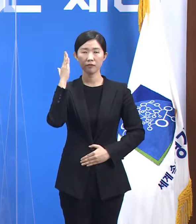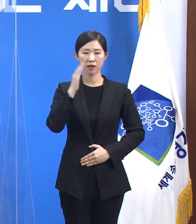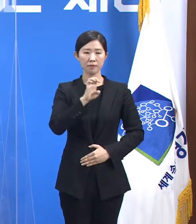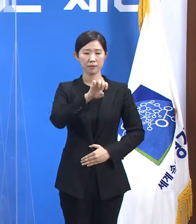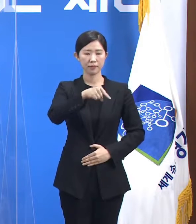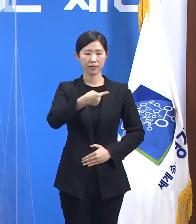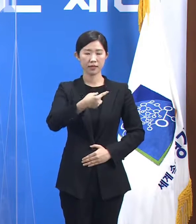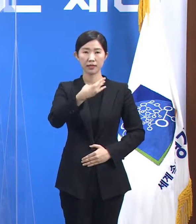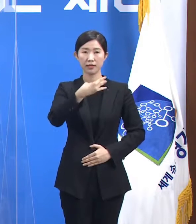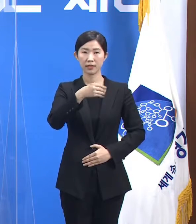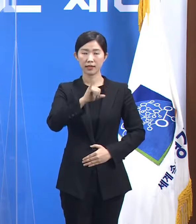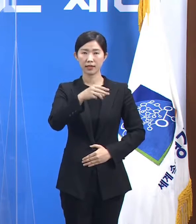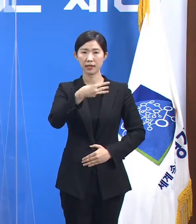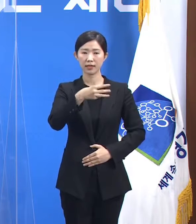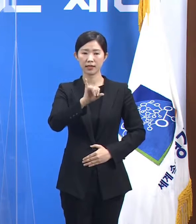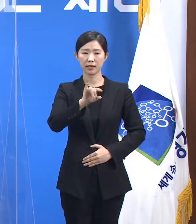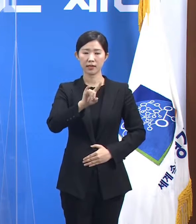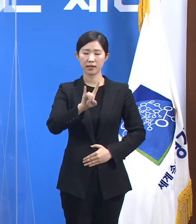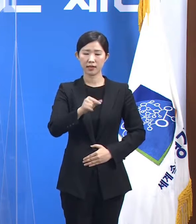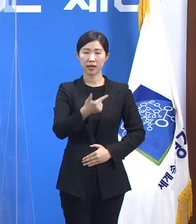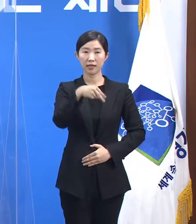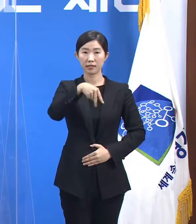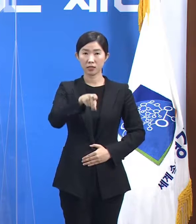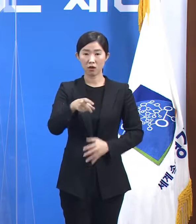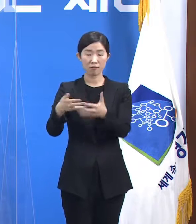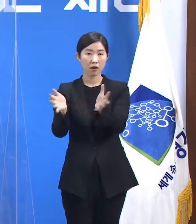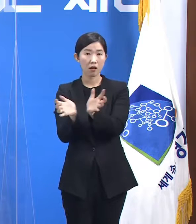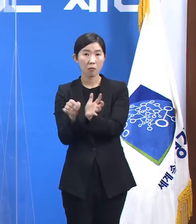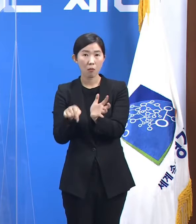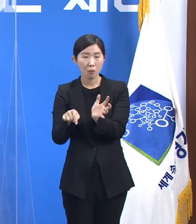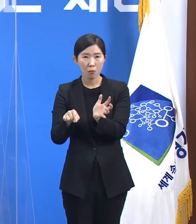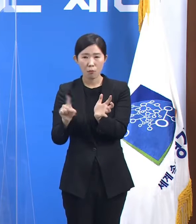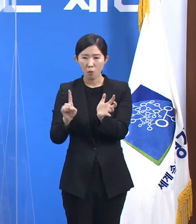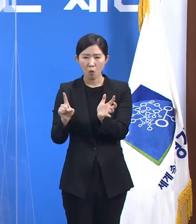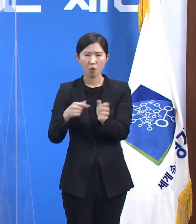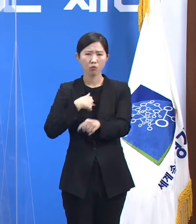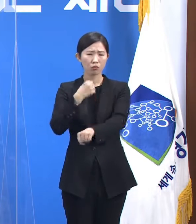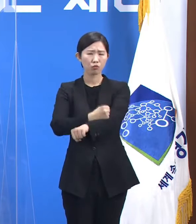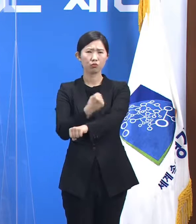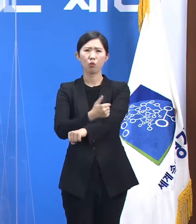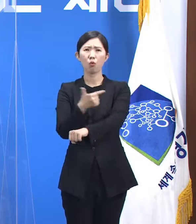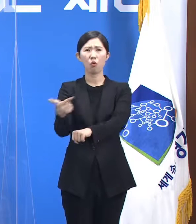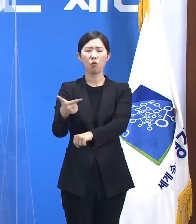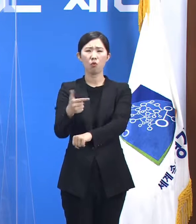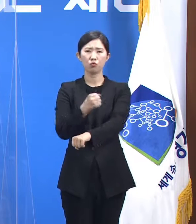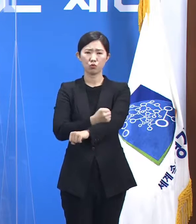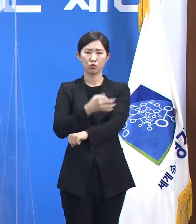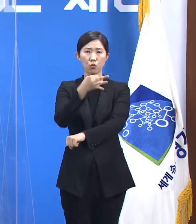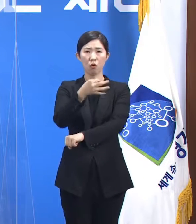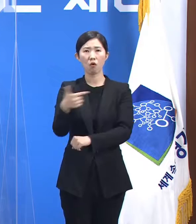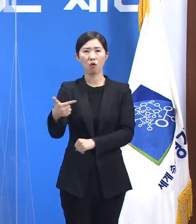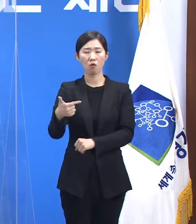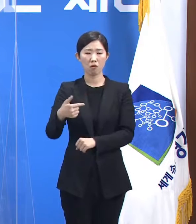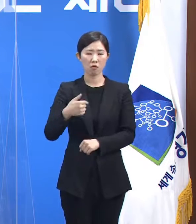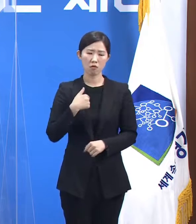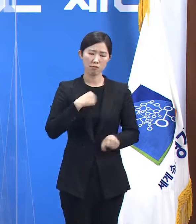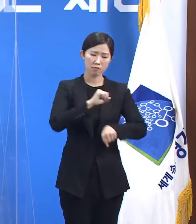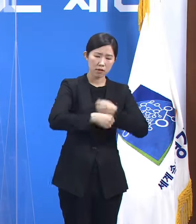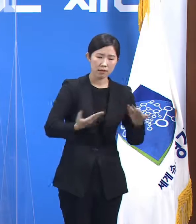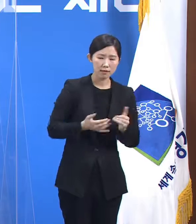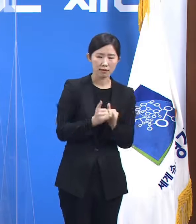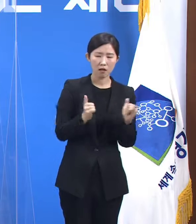잘 알려진 몇 개의 이제 플랫폼들이 과도한 수수료 책정 등으로 인해서 프리랜서들의 가뜩이나 어려운 경제 사정을